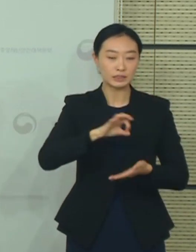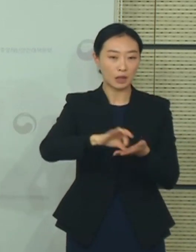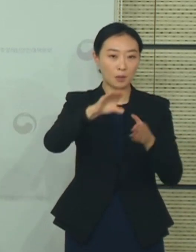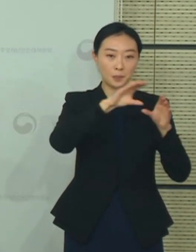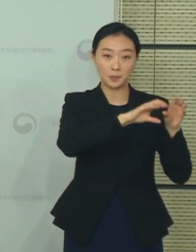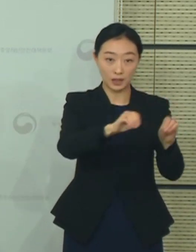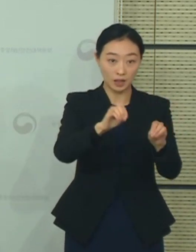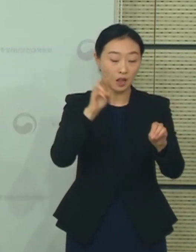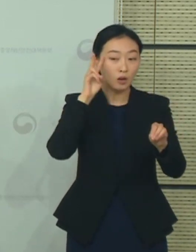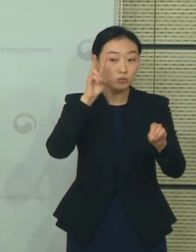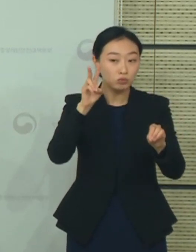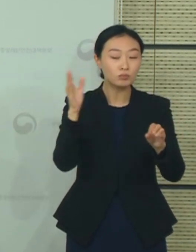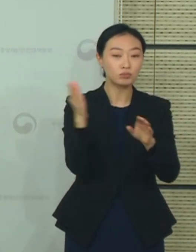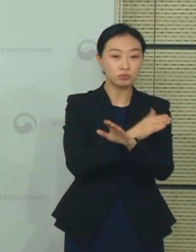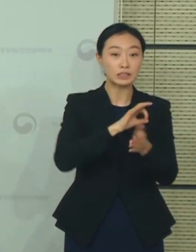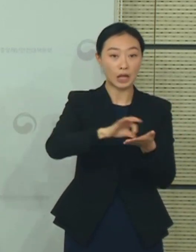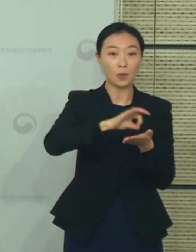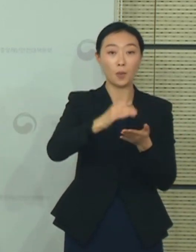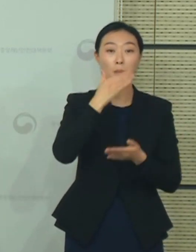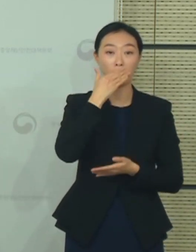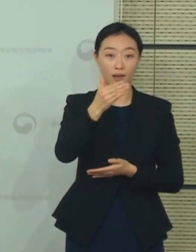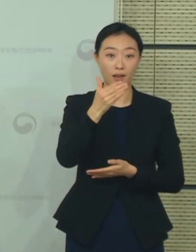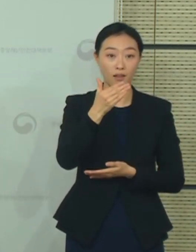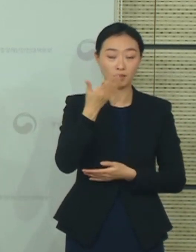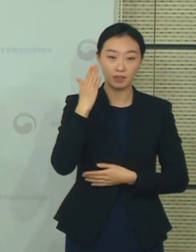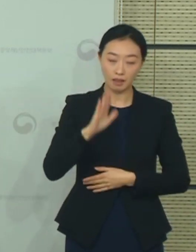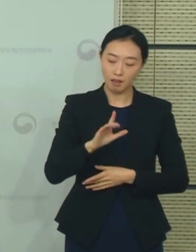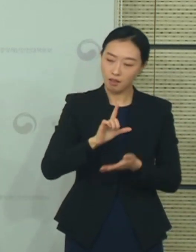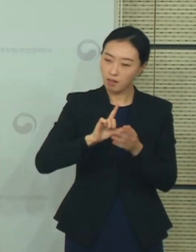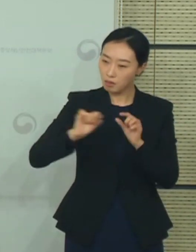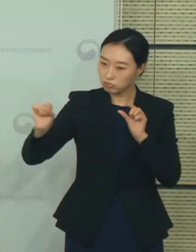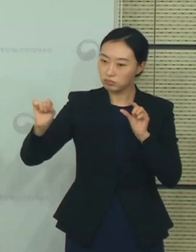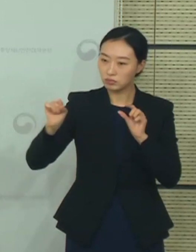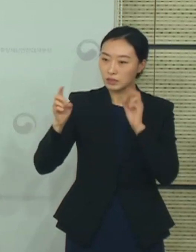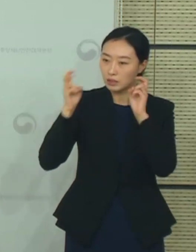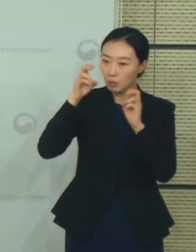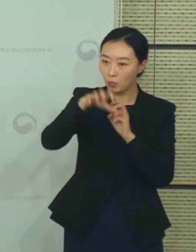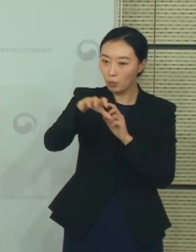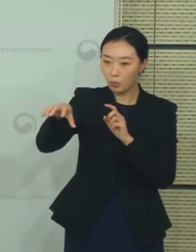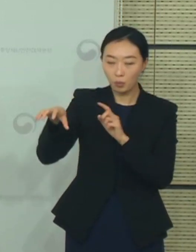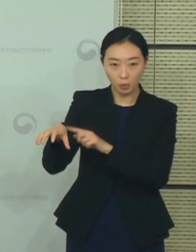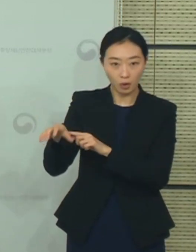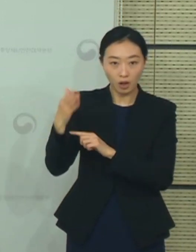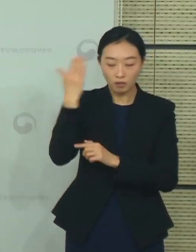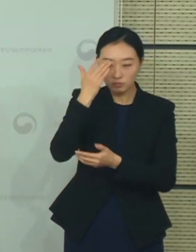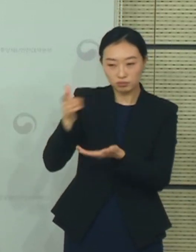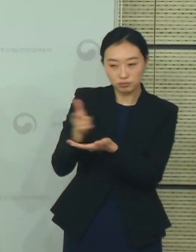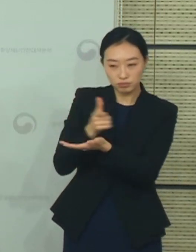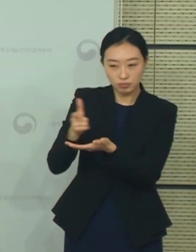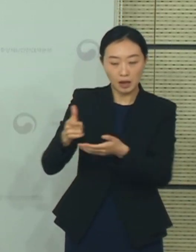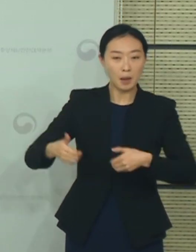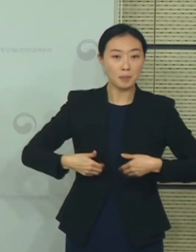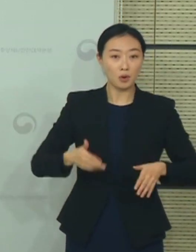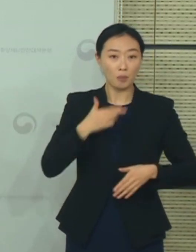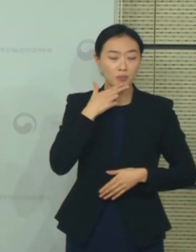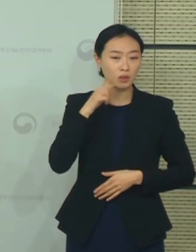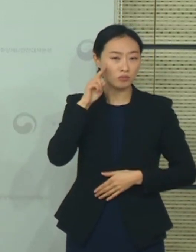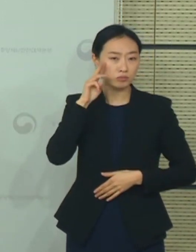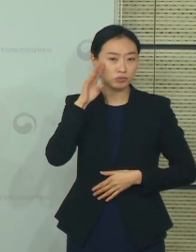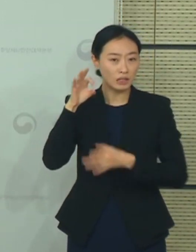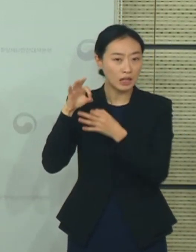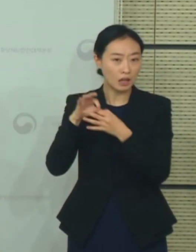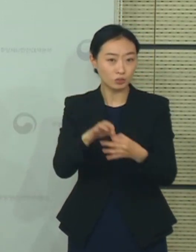가능하다는 지침을 시행하였으나 일부 사업장 등에서 방역적으로 필요성이 없는 과도한